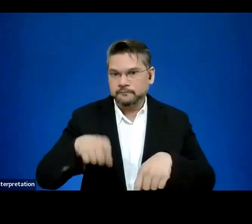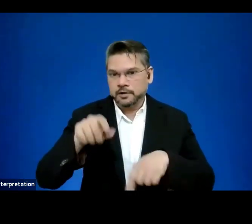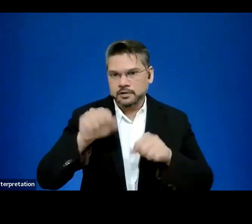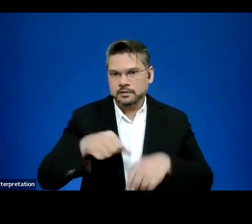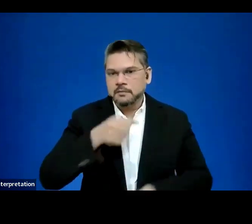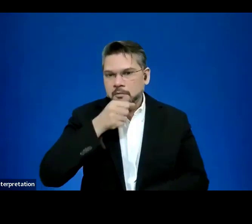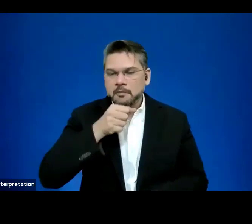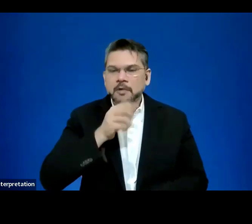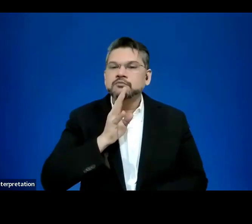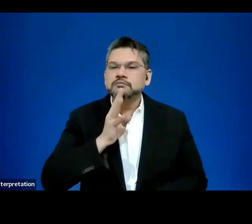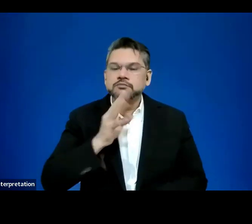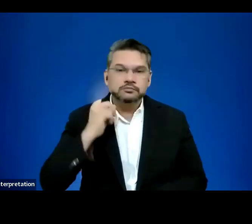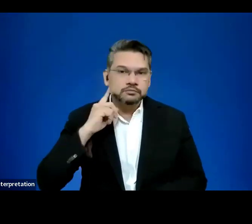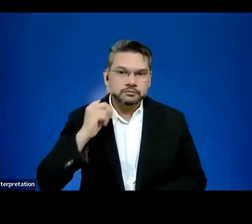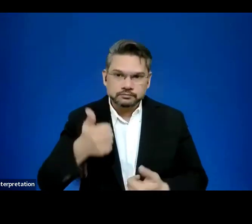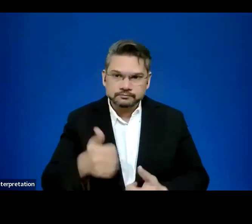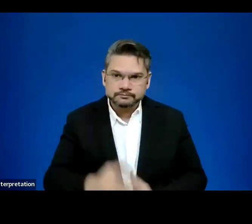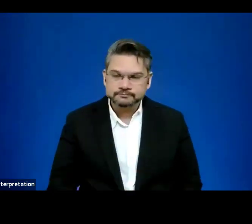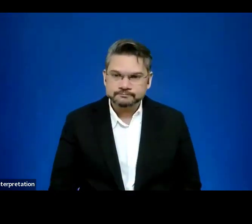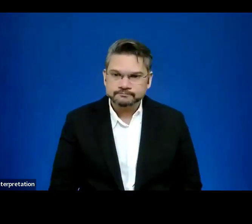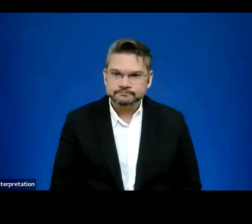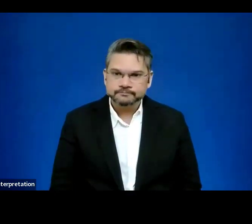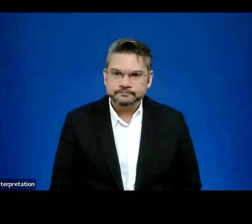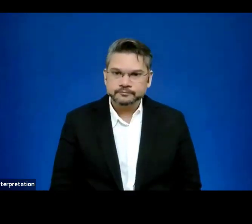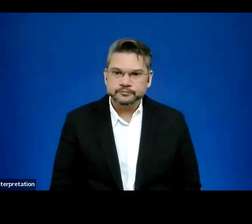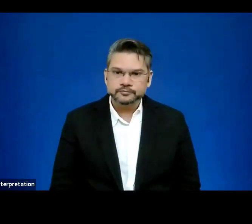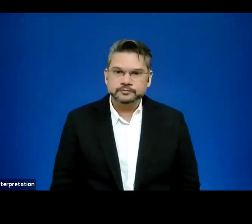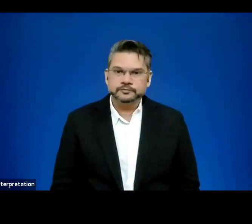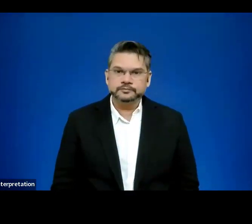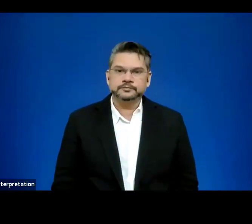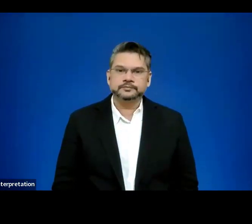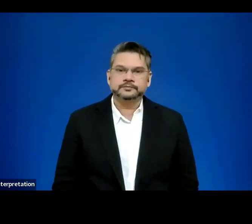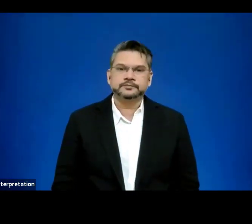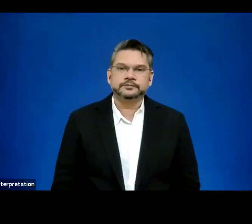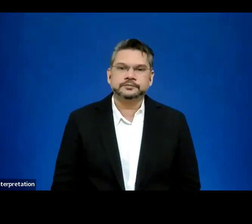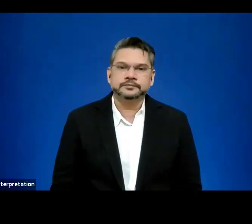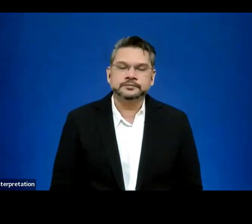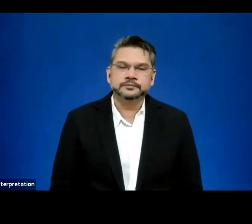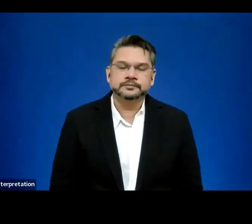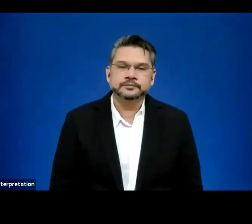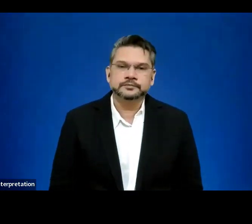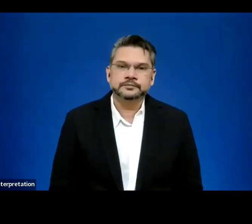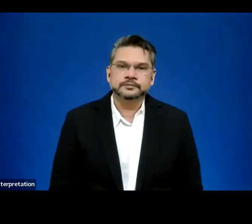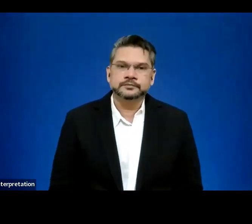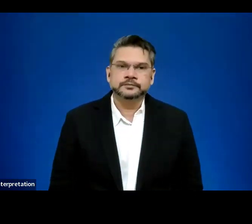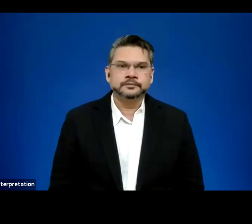你可以把静音关掉吗？